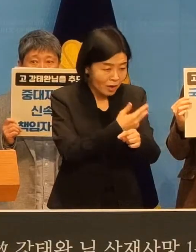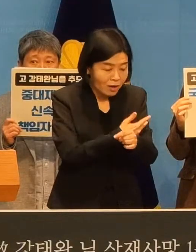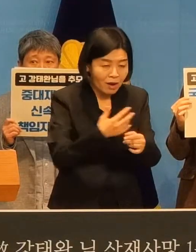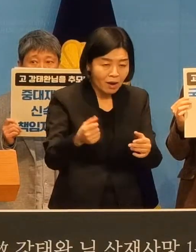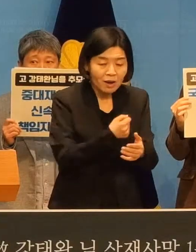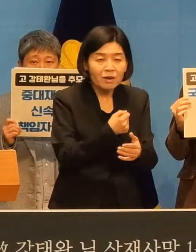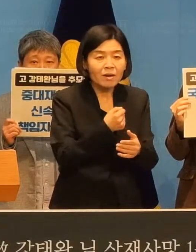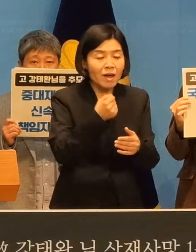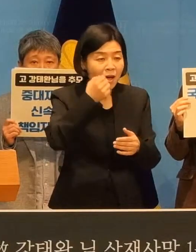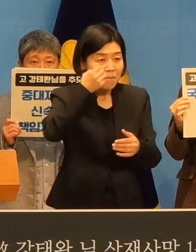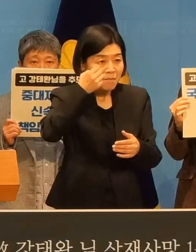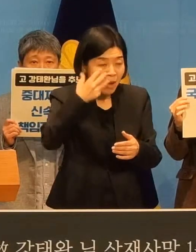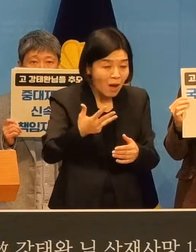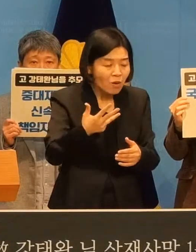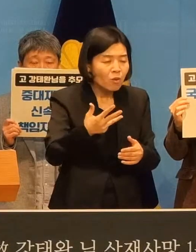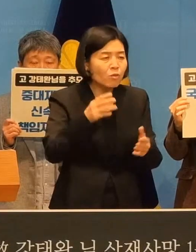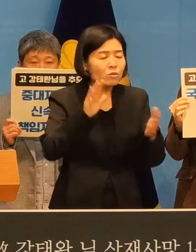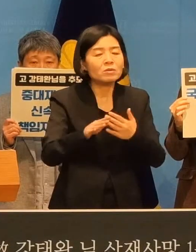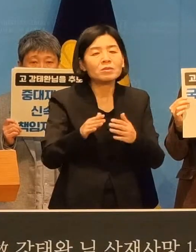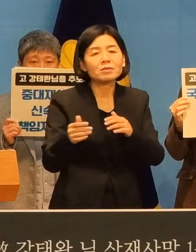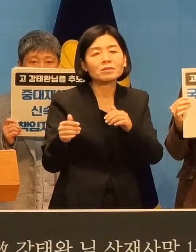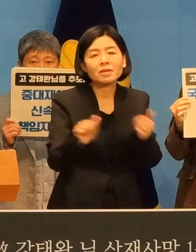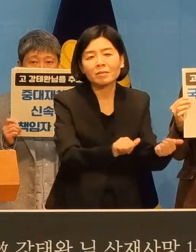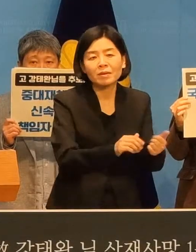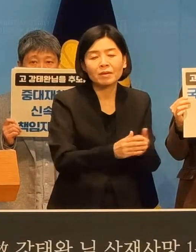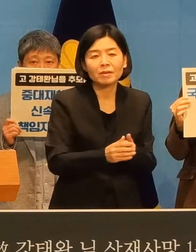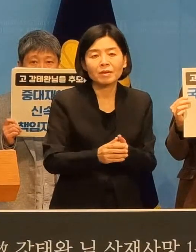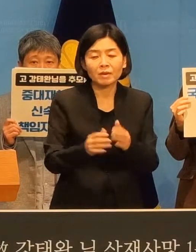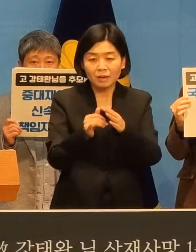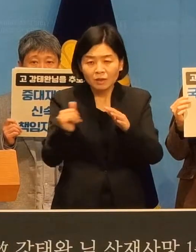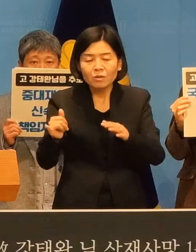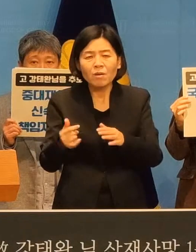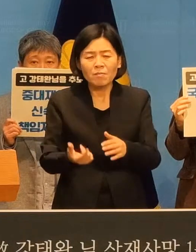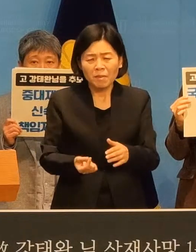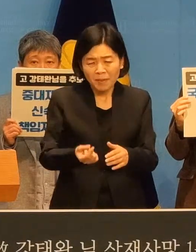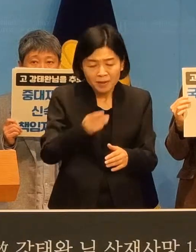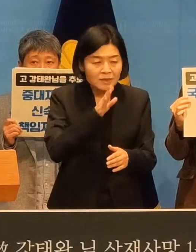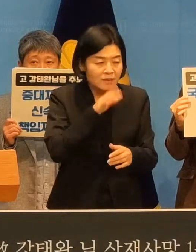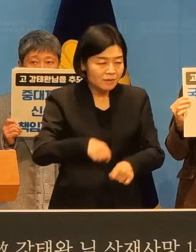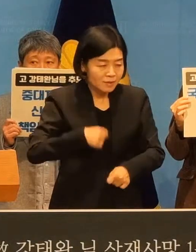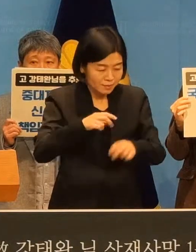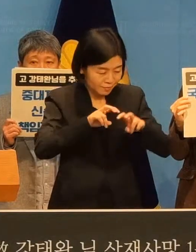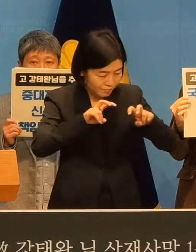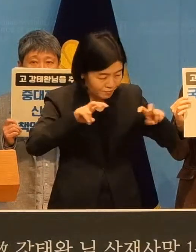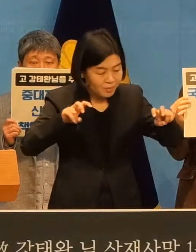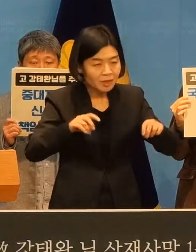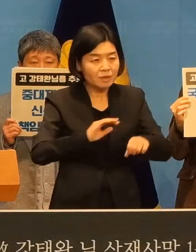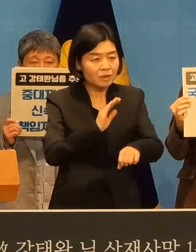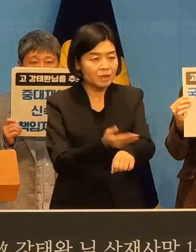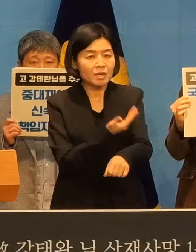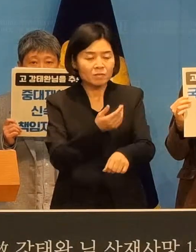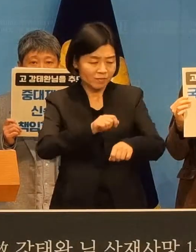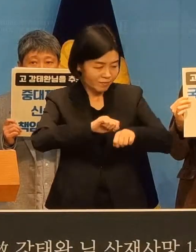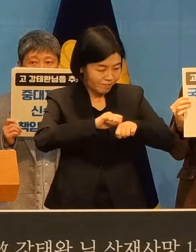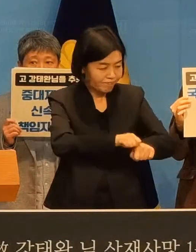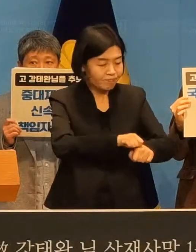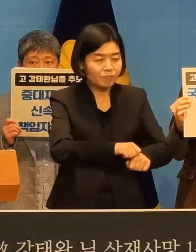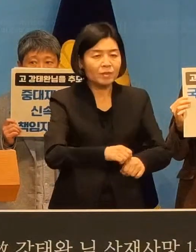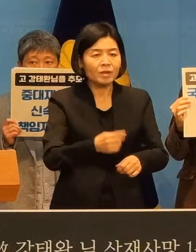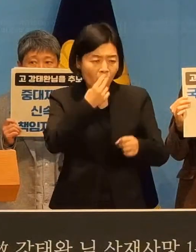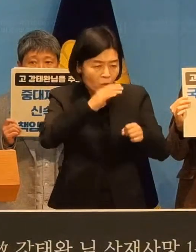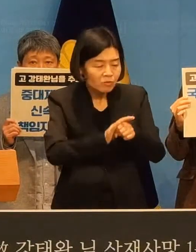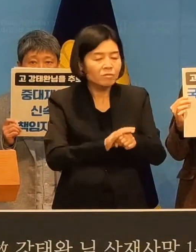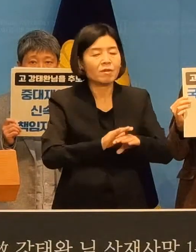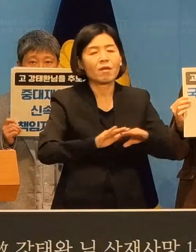불과 8개월 만에 사망했습니다. 유족들은 신속한 진상규명과 책임자 처벌을 통해 고인의 억울함을 풀고자